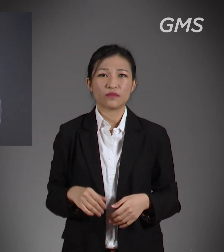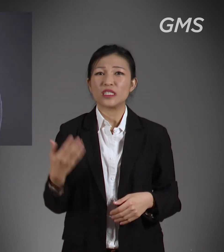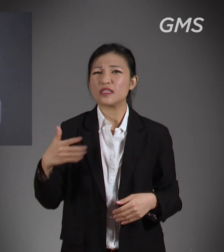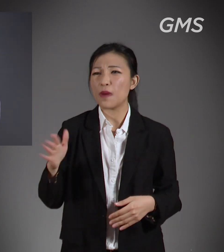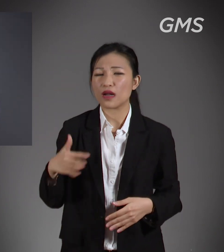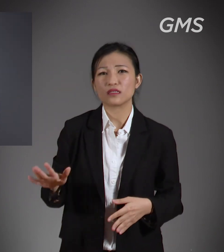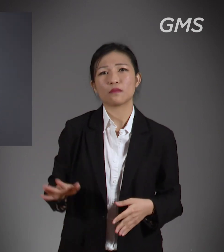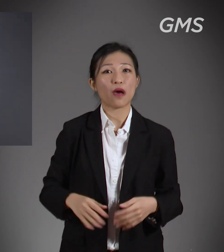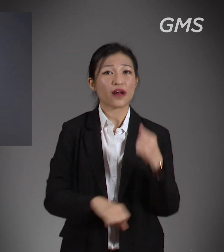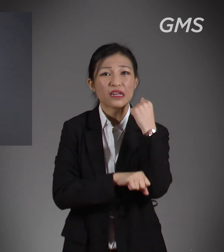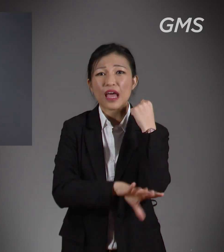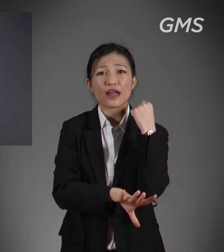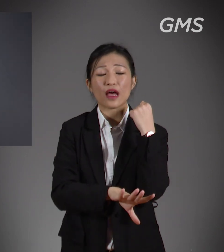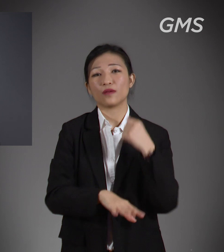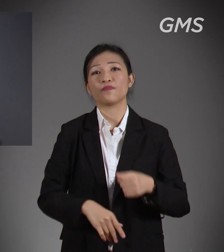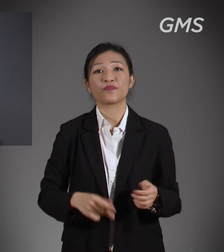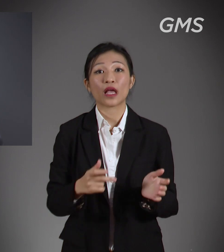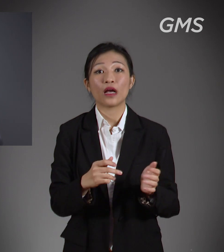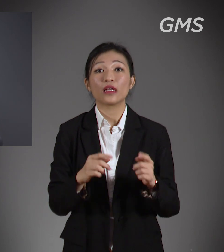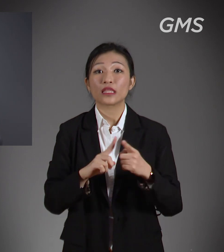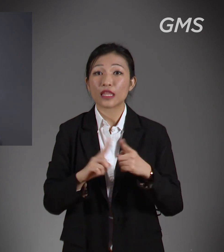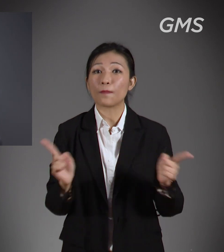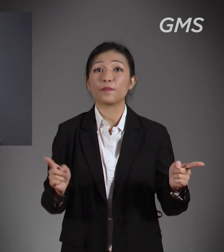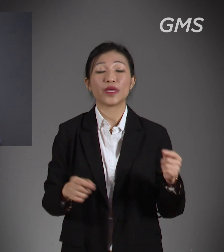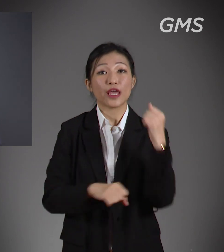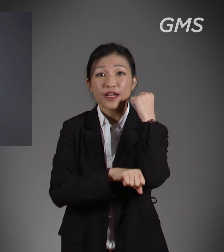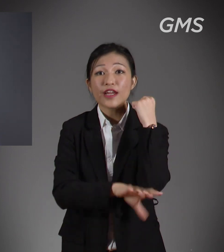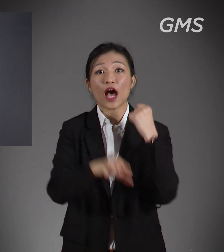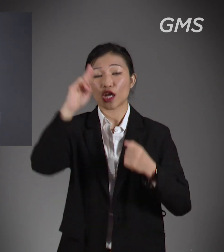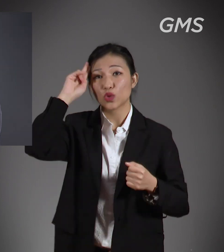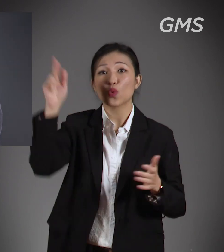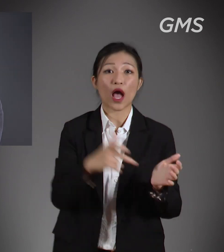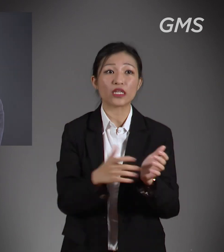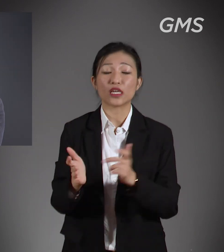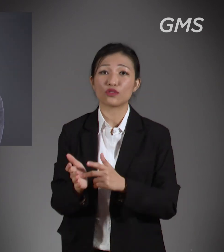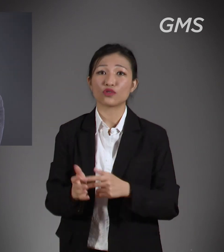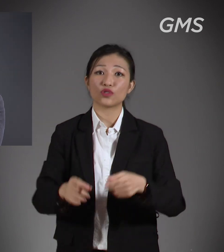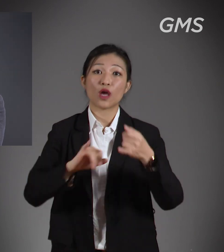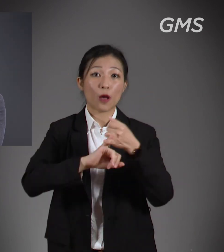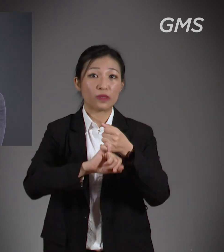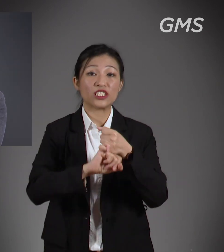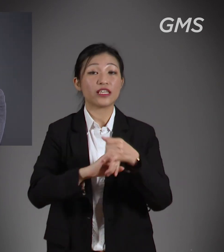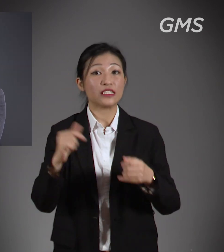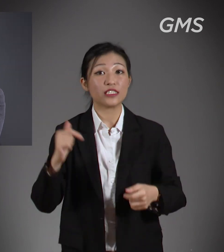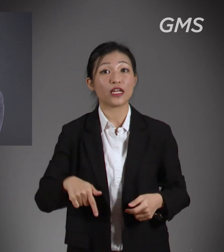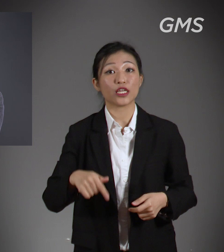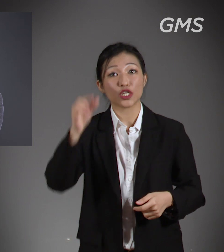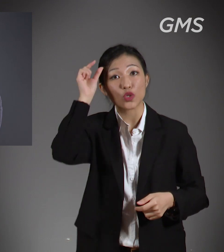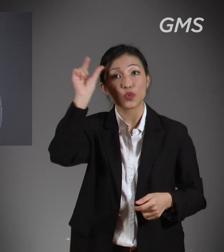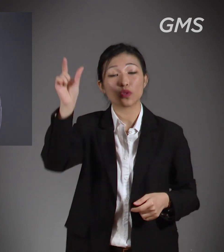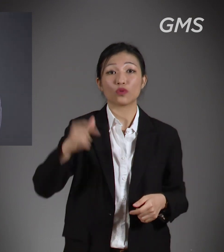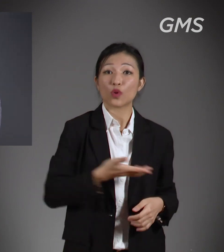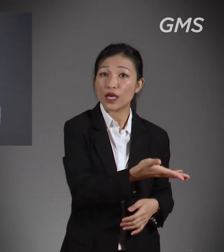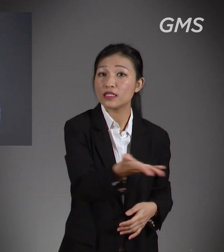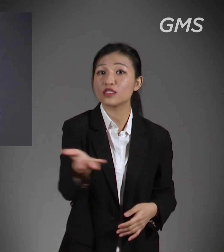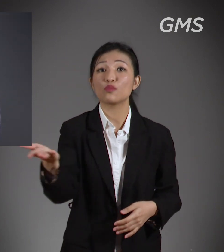tetapi darah anak domba Allah. Karena itu, perjanjian ini membuat saudara dan saya tidak lagi